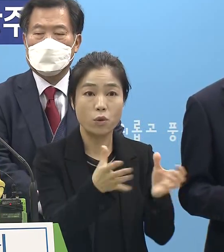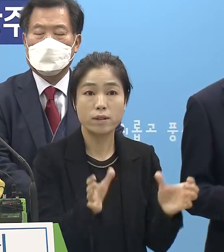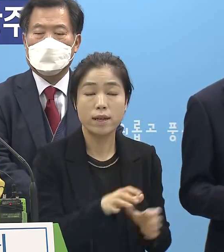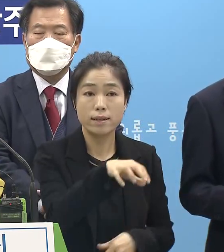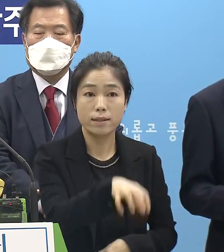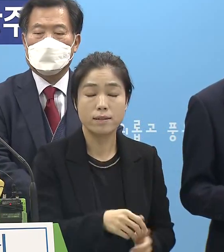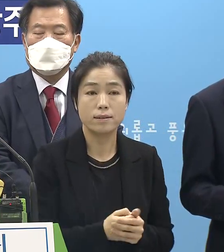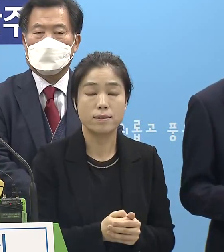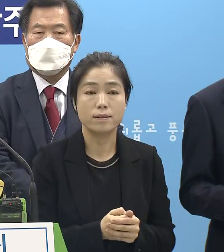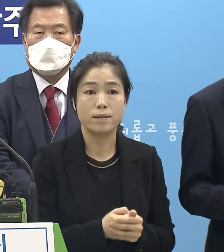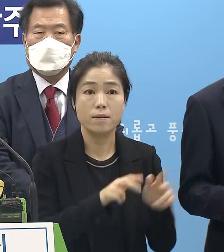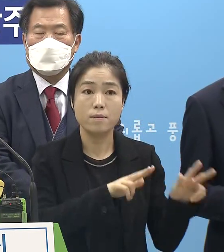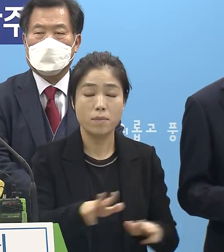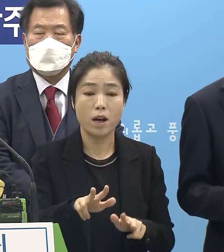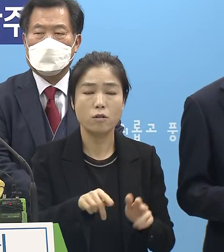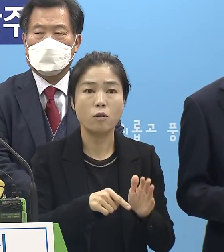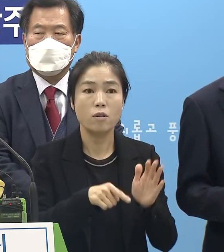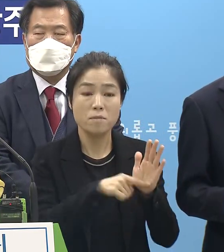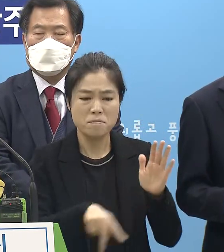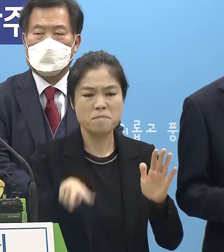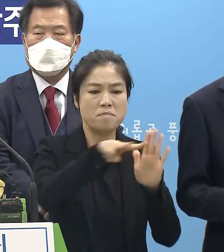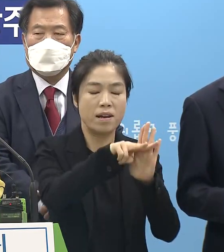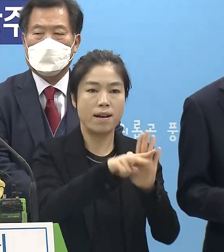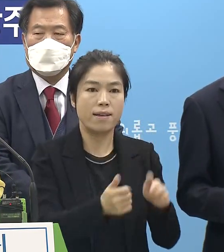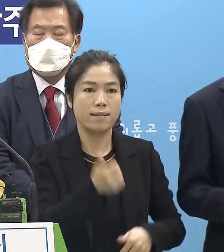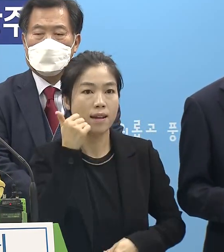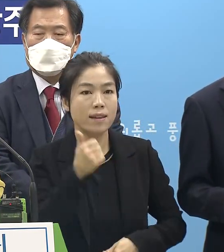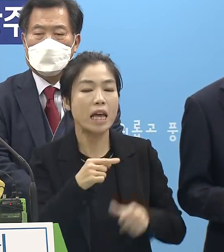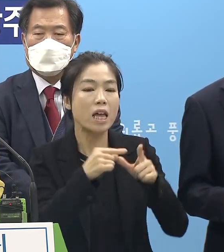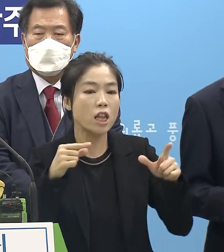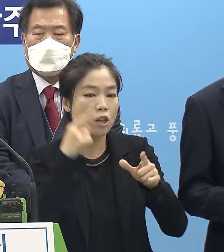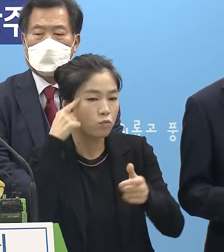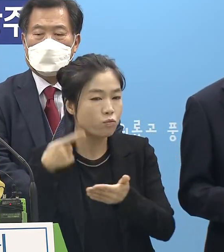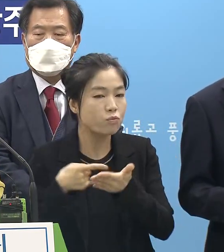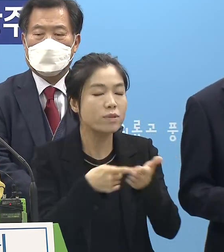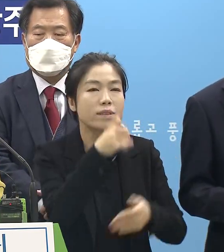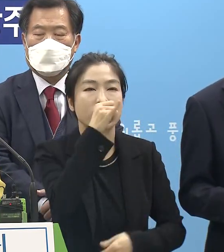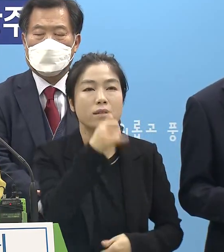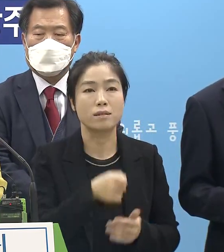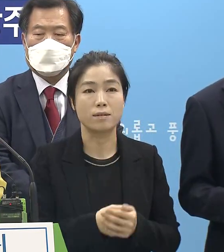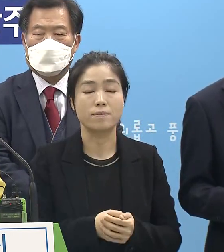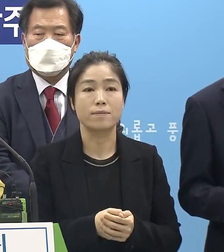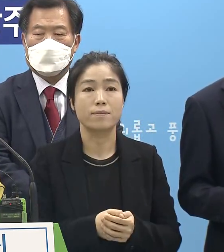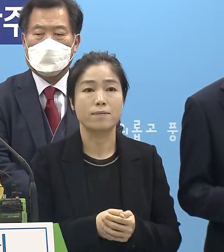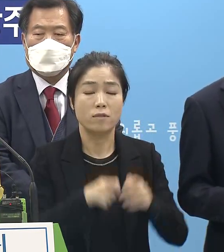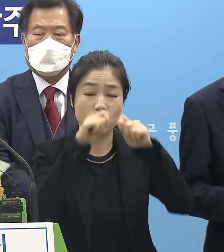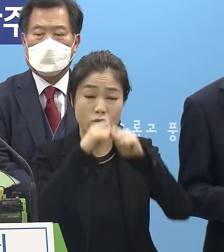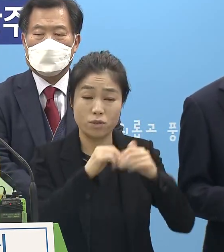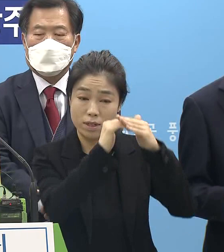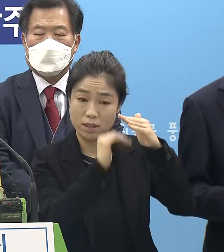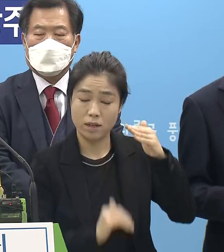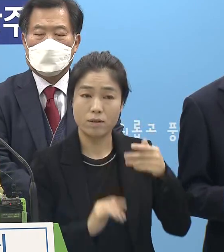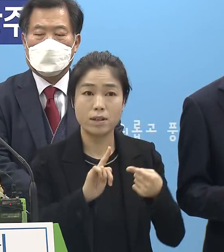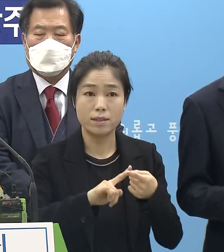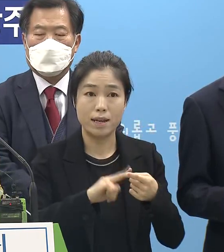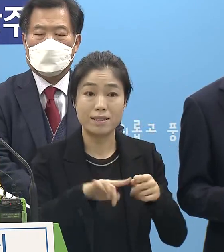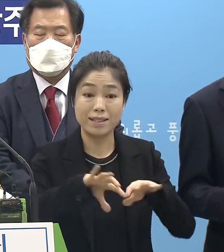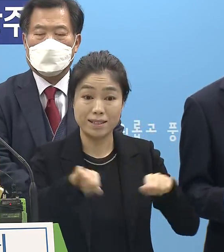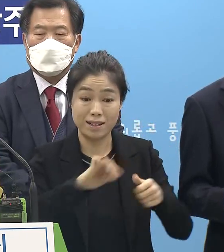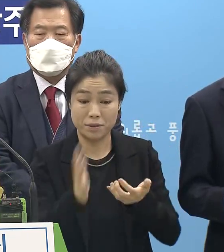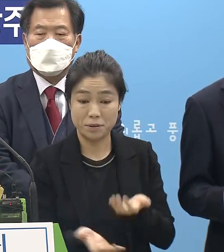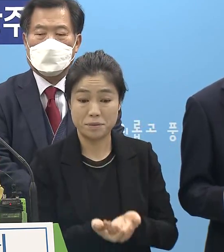민관공동대책위원회에서는 바로 2단계로 격상하자는 일부 의견도 있었습니다. 구체적인 내용은